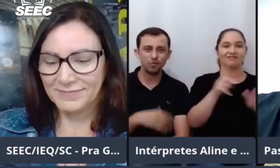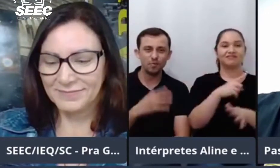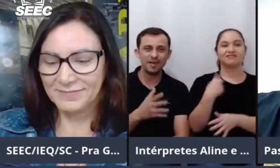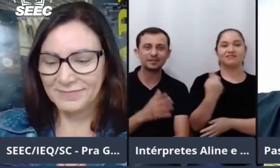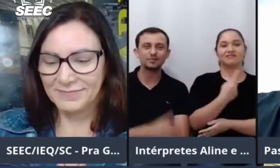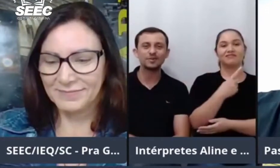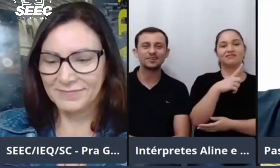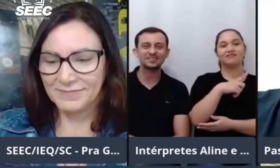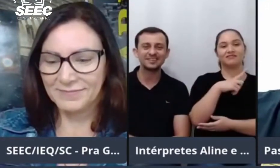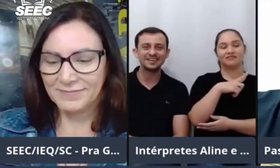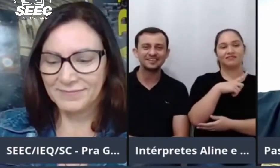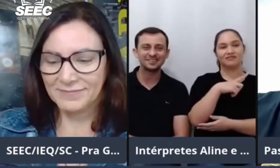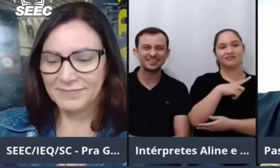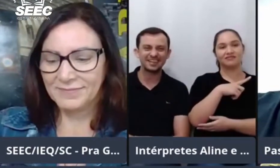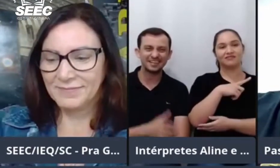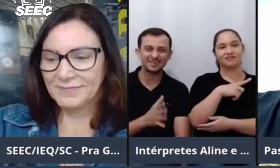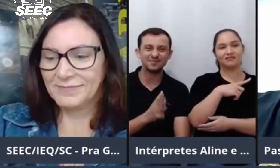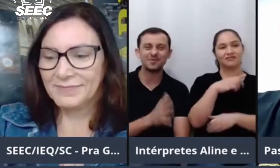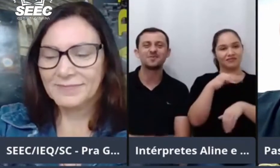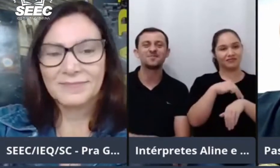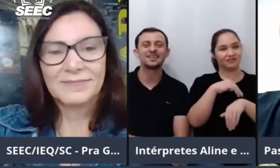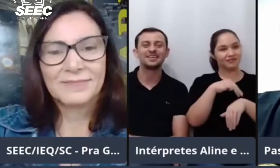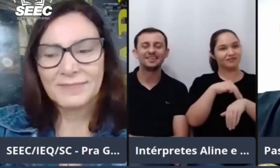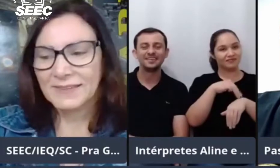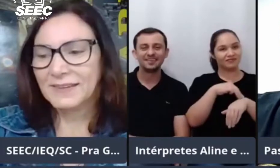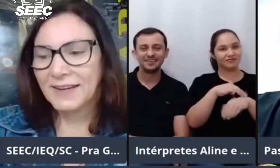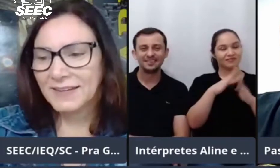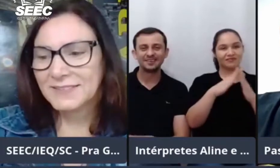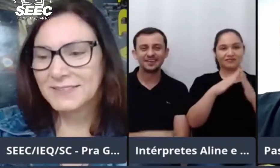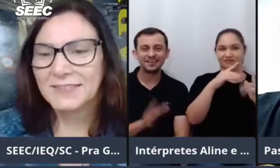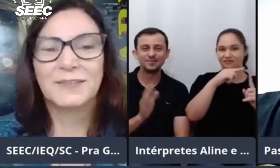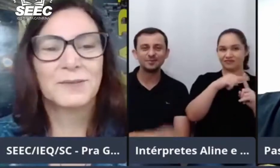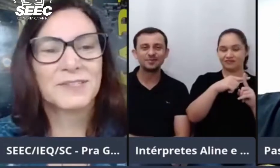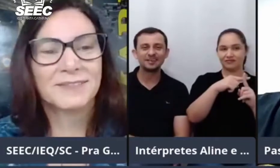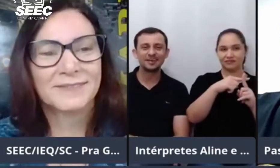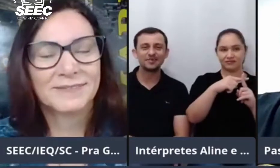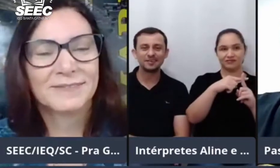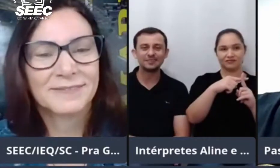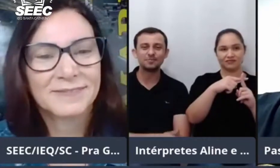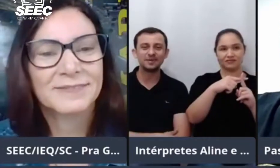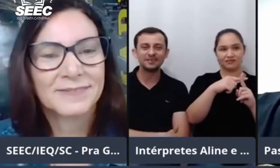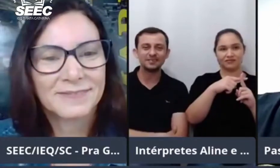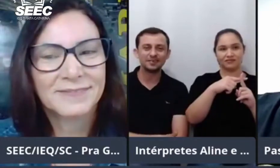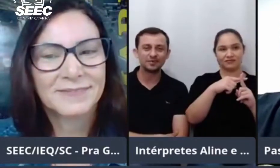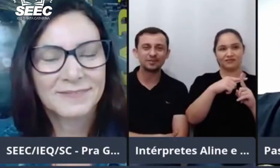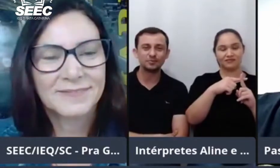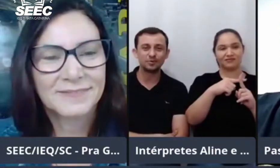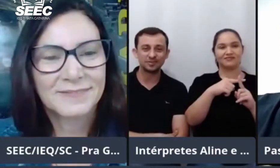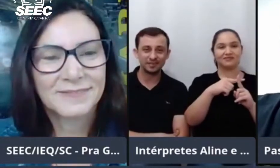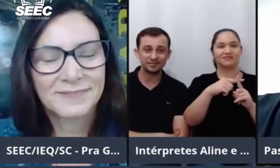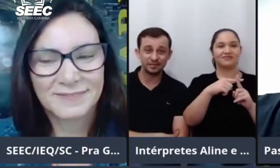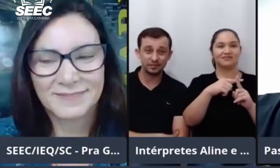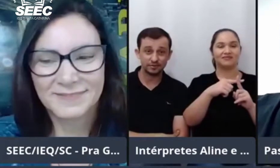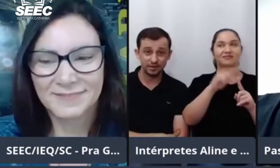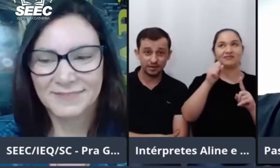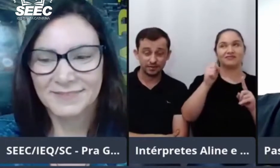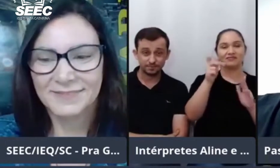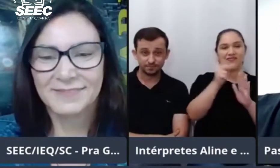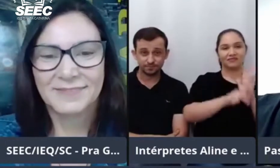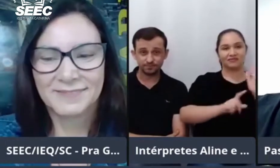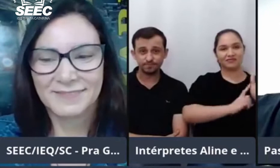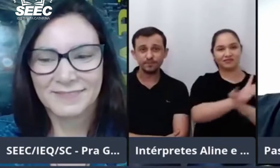num momento que a nossa igreja vai estar dessa forma, né? Graças a Deus, né? O grande plano, o grande projeto de